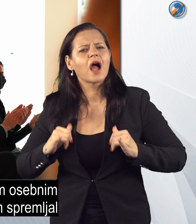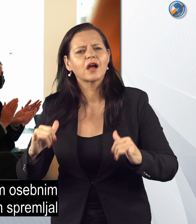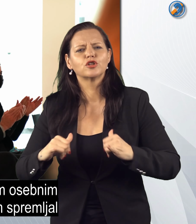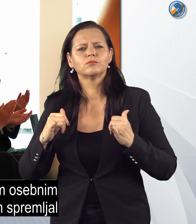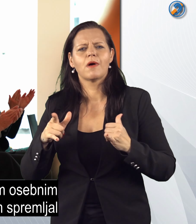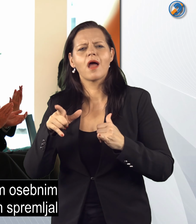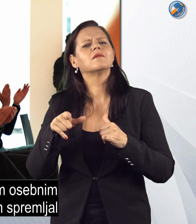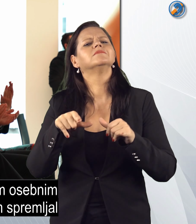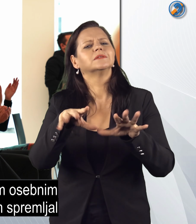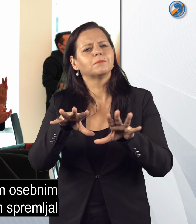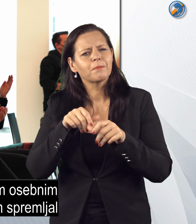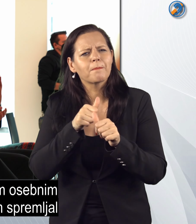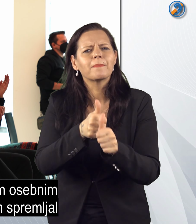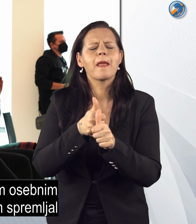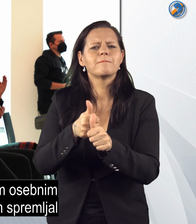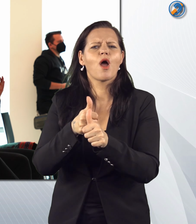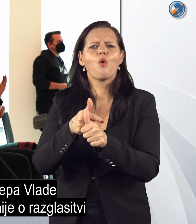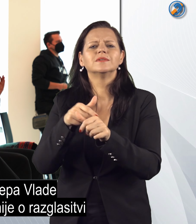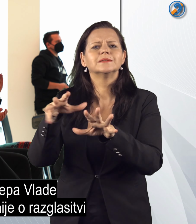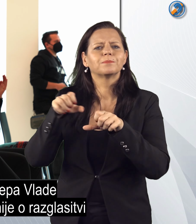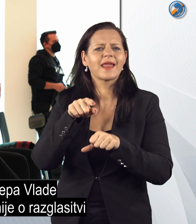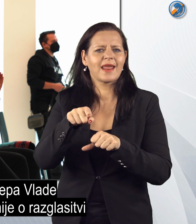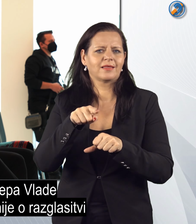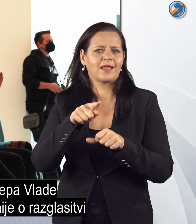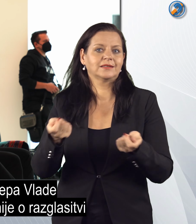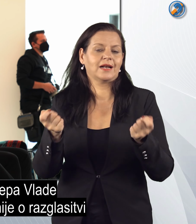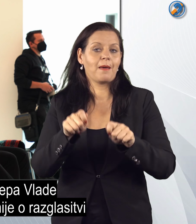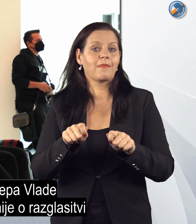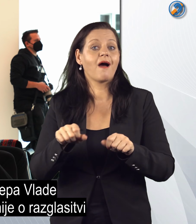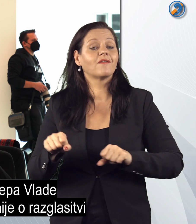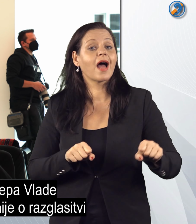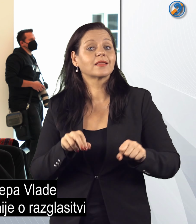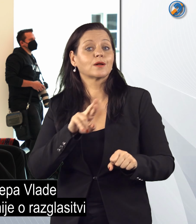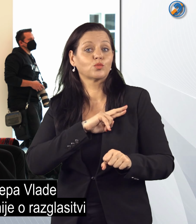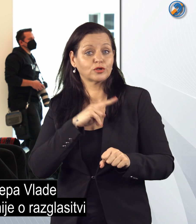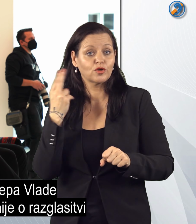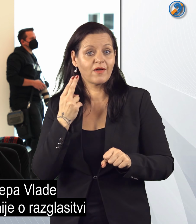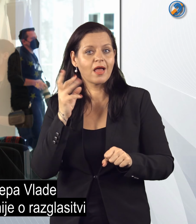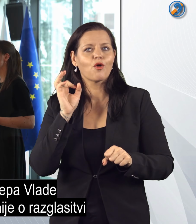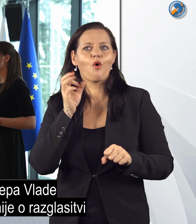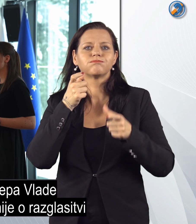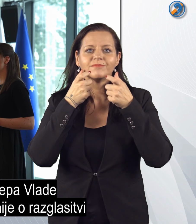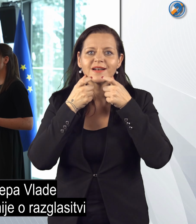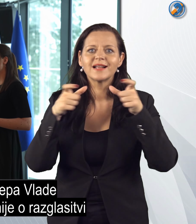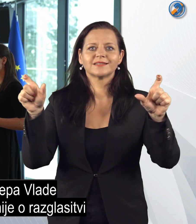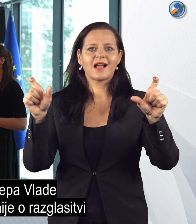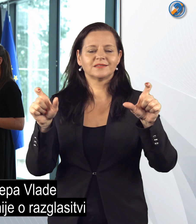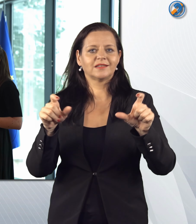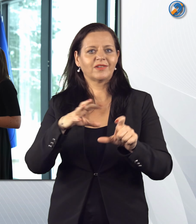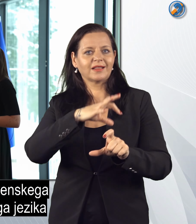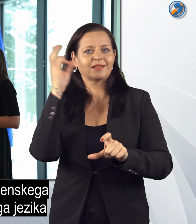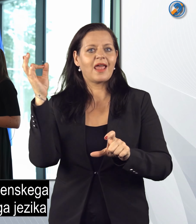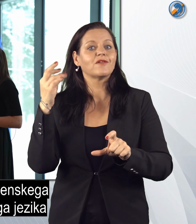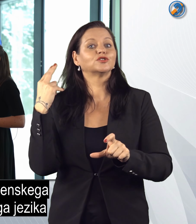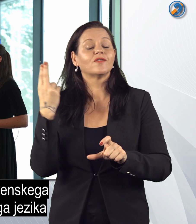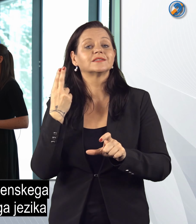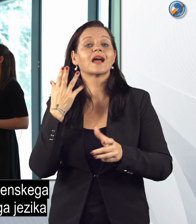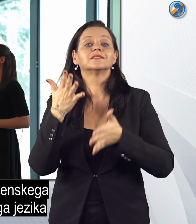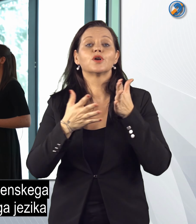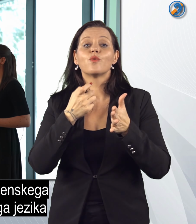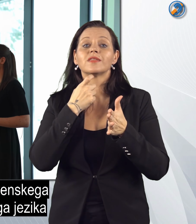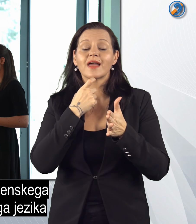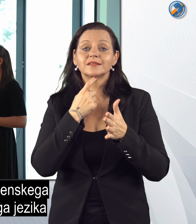sprejetje sklepa Vlade Republike Slovenije o razglasitvi Dneva slovenskega znakovnega jezika ter sklepa Ministrstva za kulturo